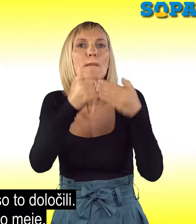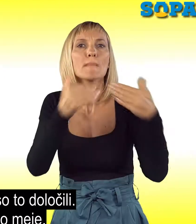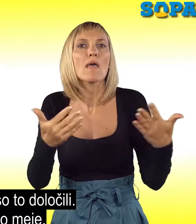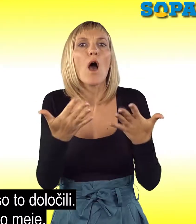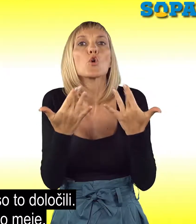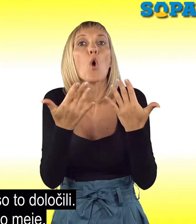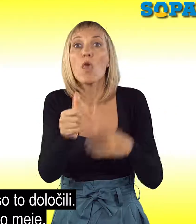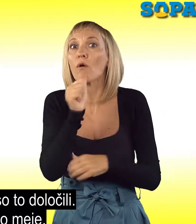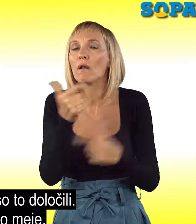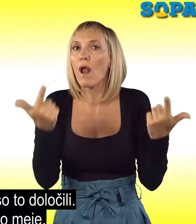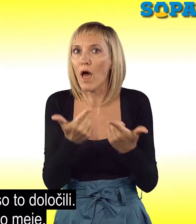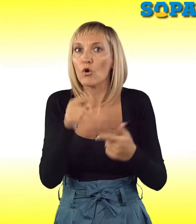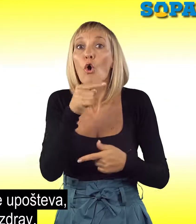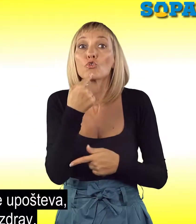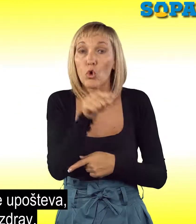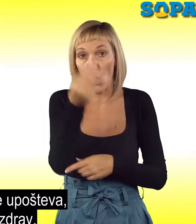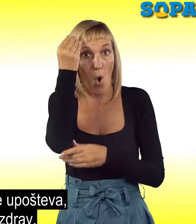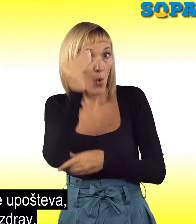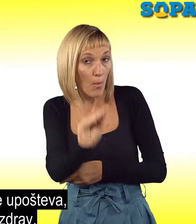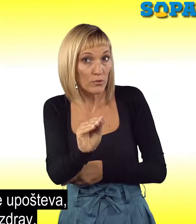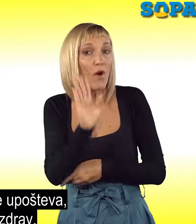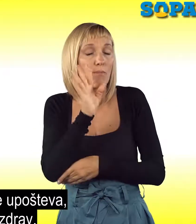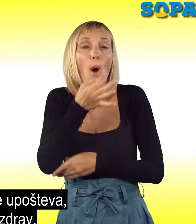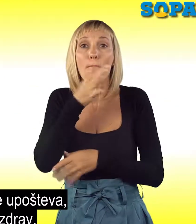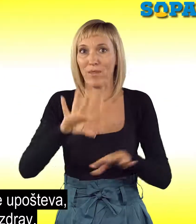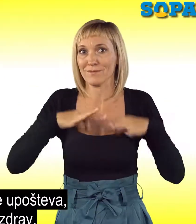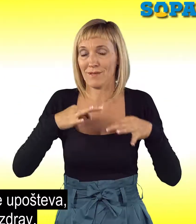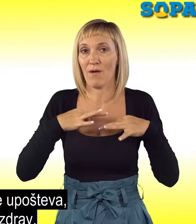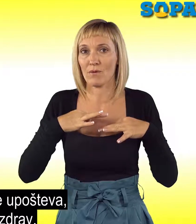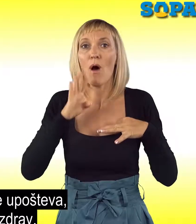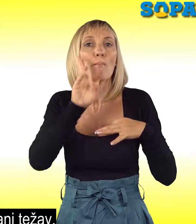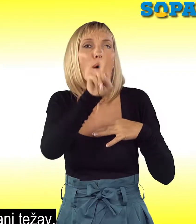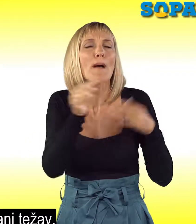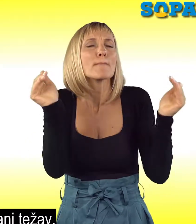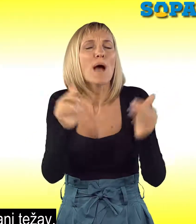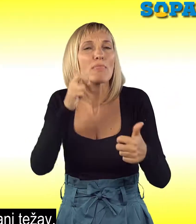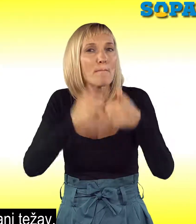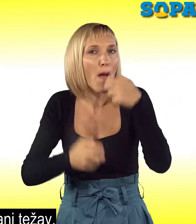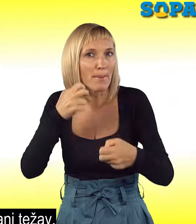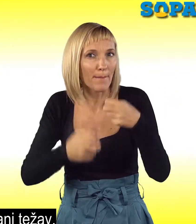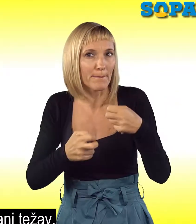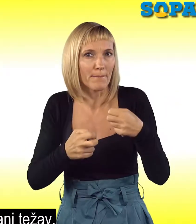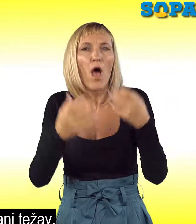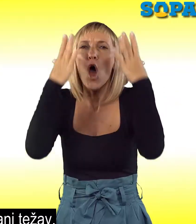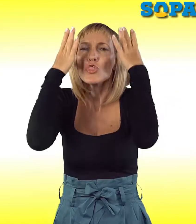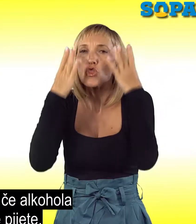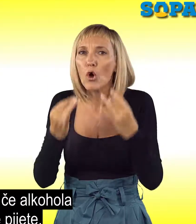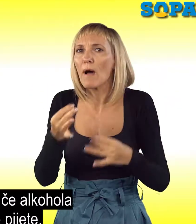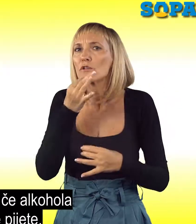meje. Kdor te meje upošteva, bo bolj zdrav. Imel bo manj težav. Normalno je, če